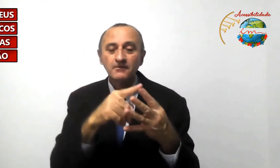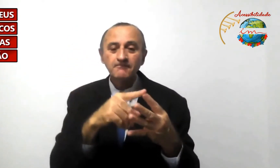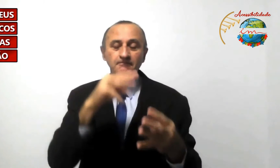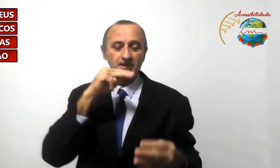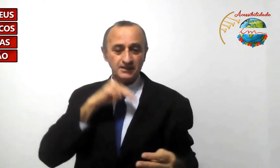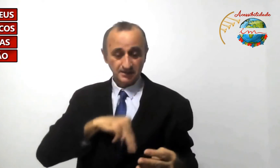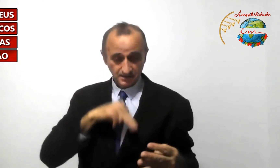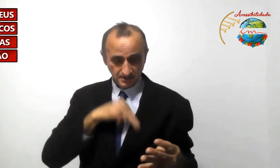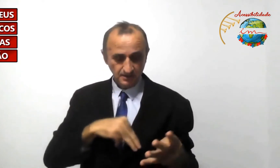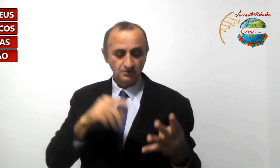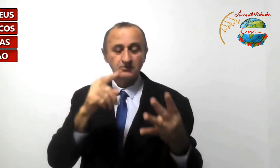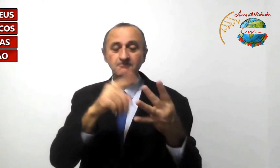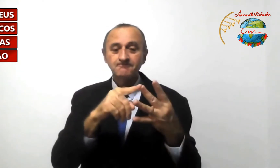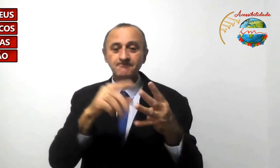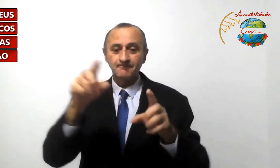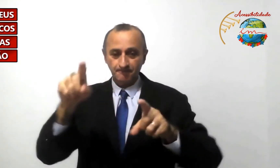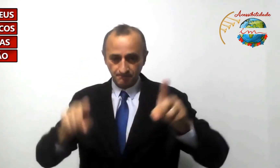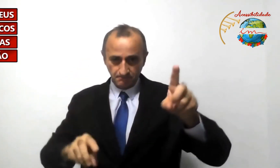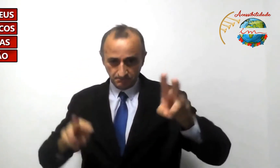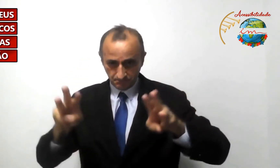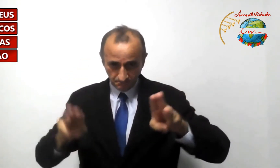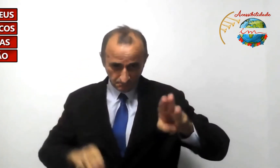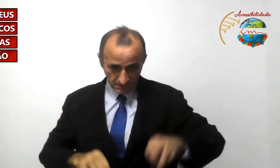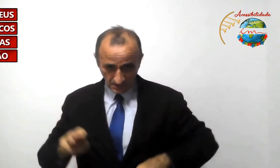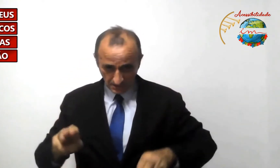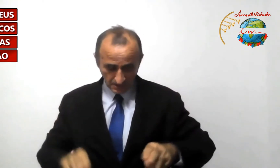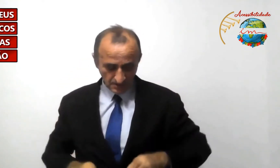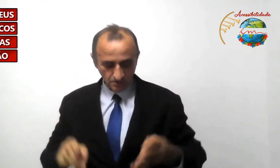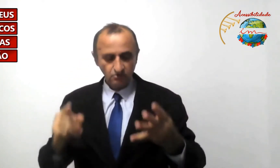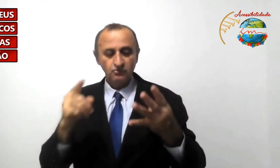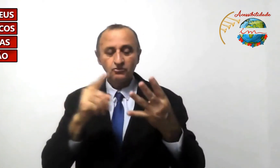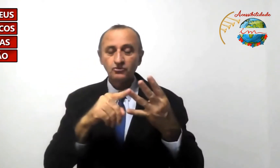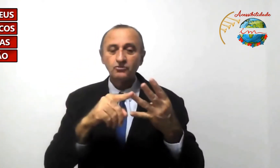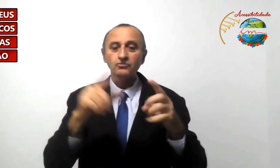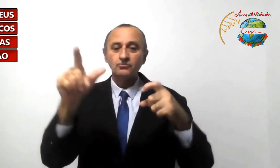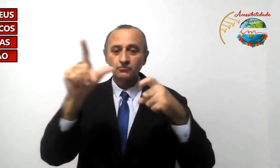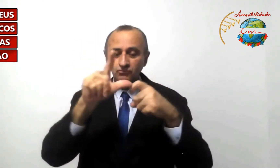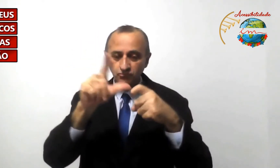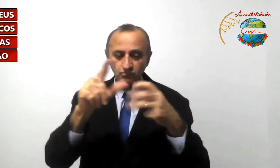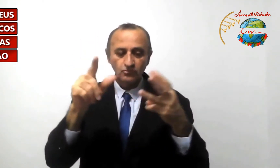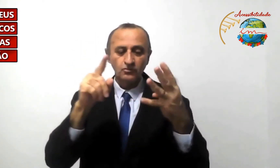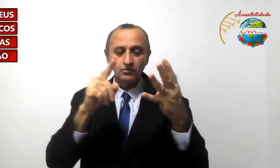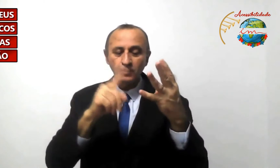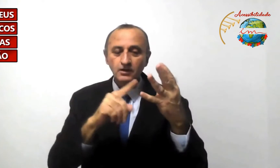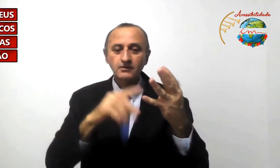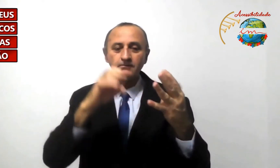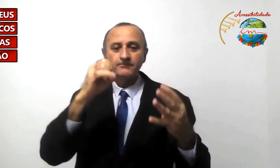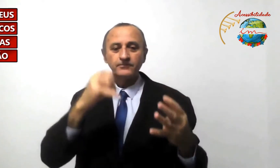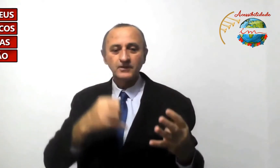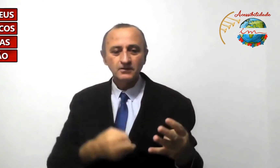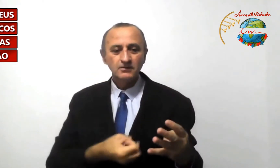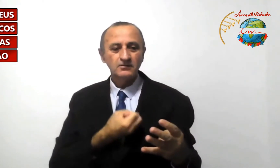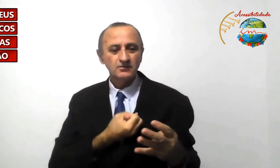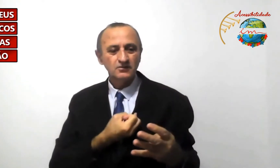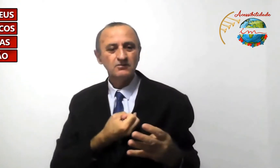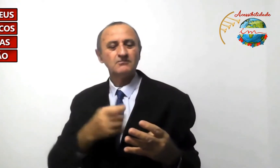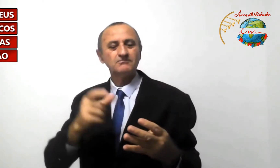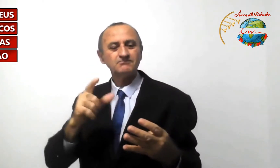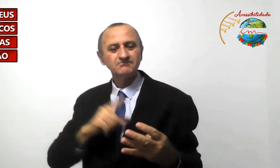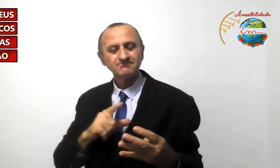então, Mateus, Marcos, Lucas e quarto evangelho, João.